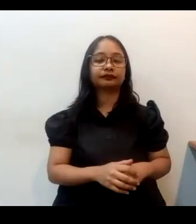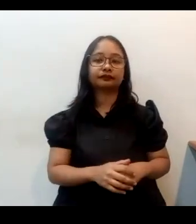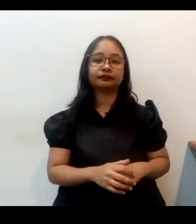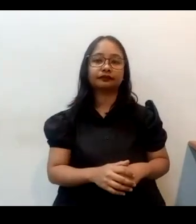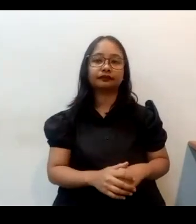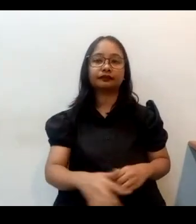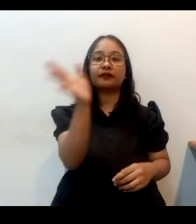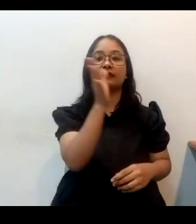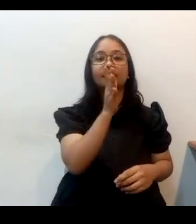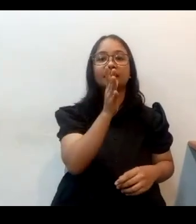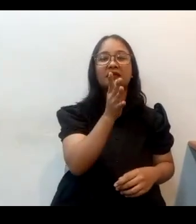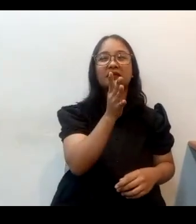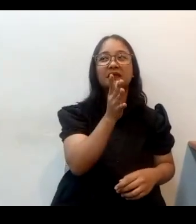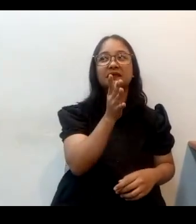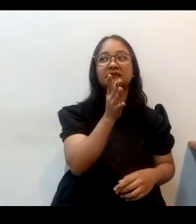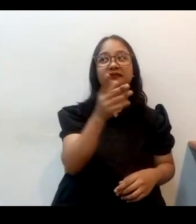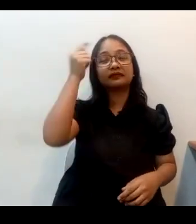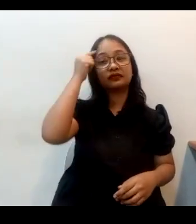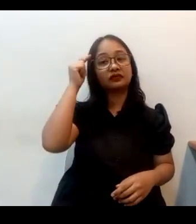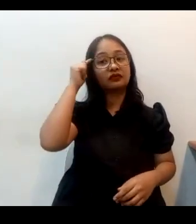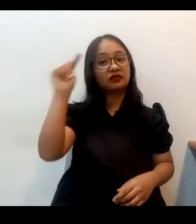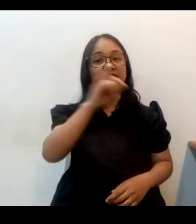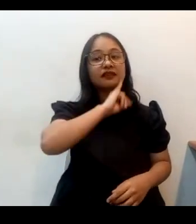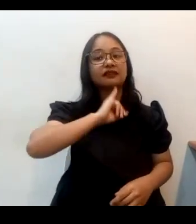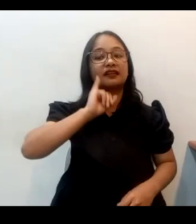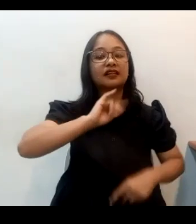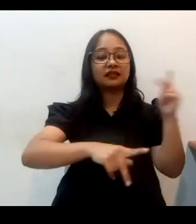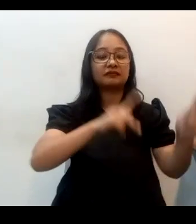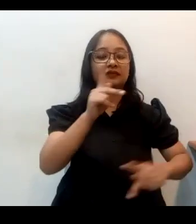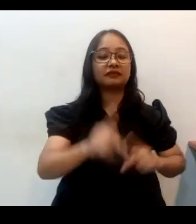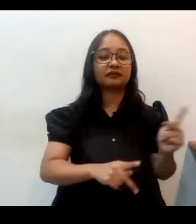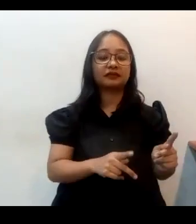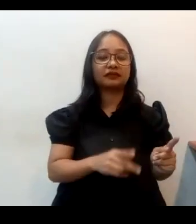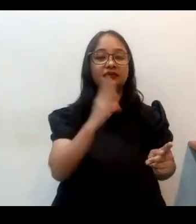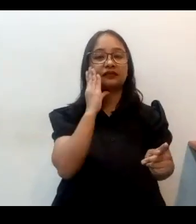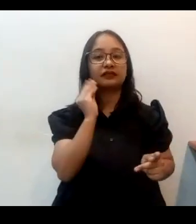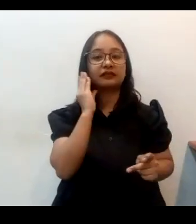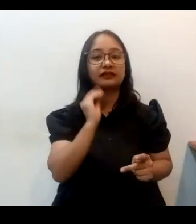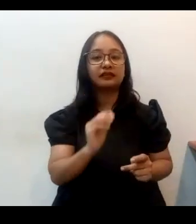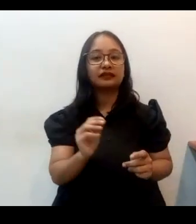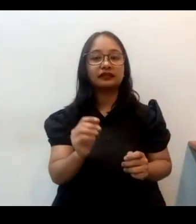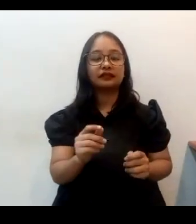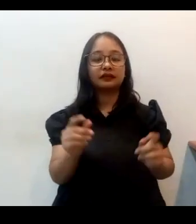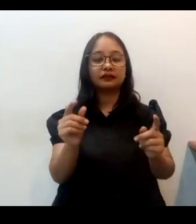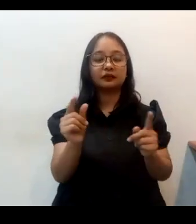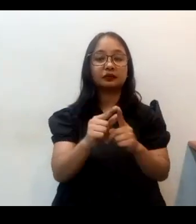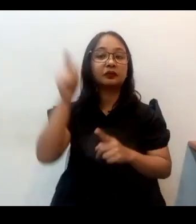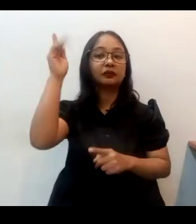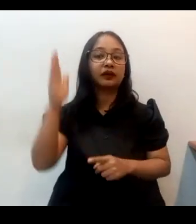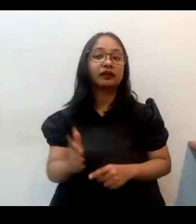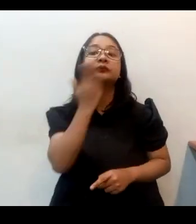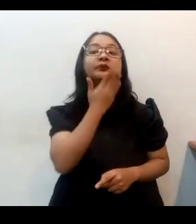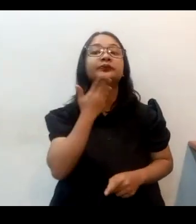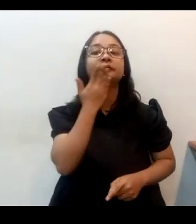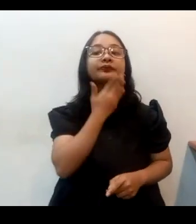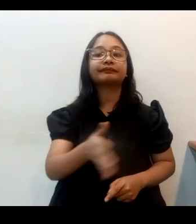the honey on the Bible. Kaya sa Israel po, para may maturuan yung mga bata ng mga magulang kung gaano katamis yung salita ng Diyos,